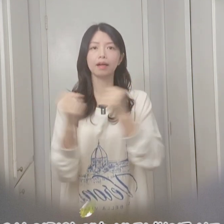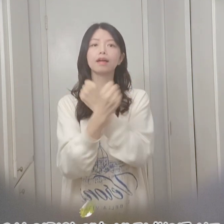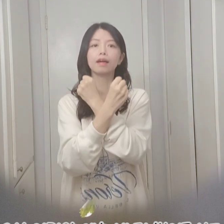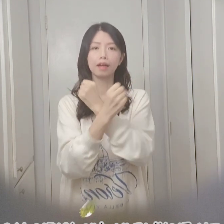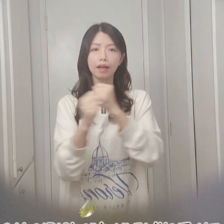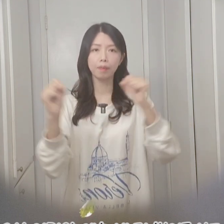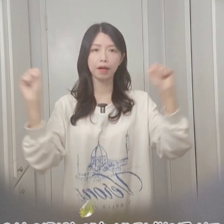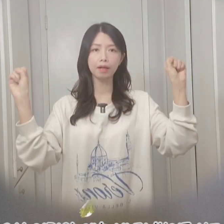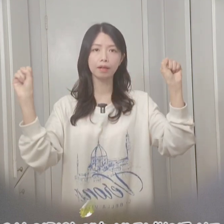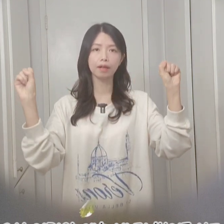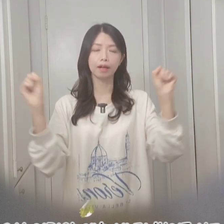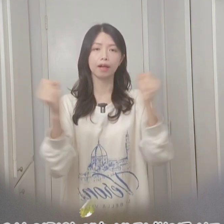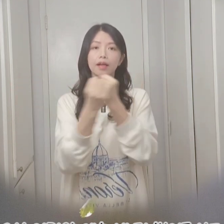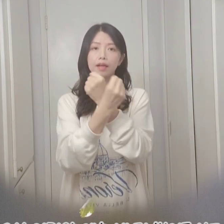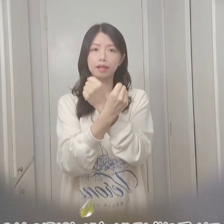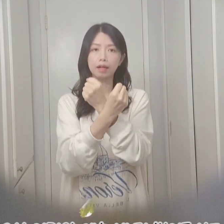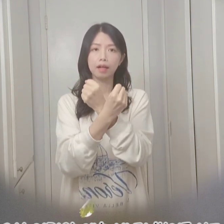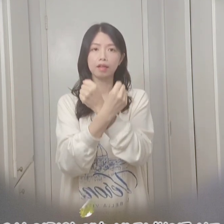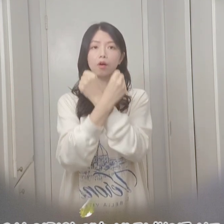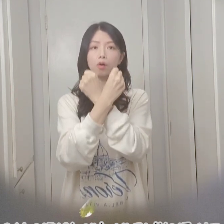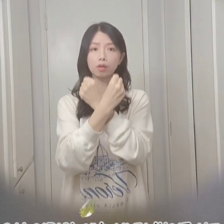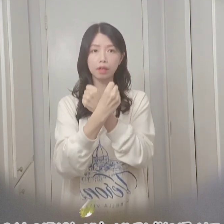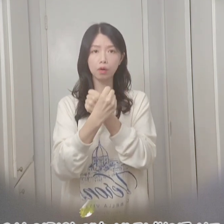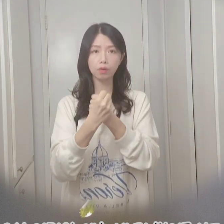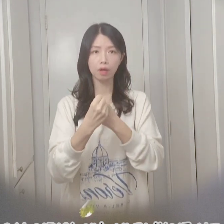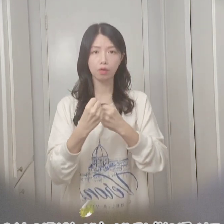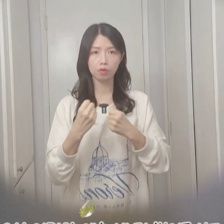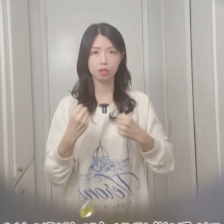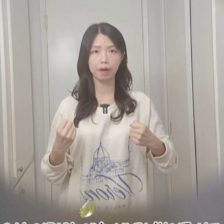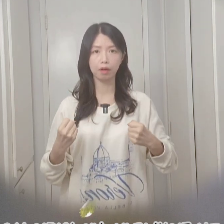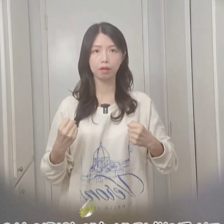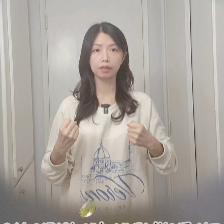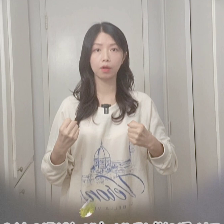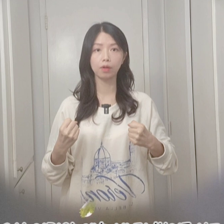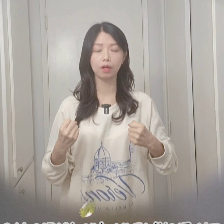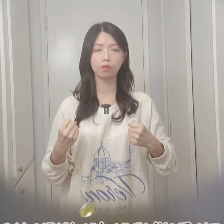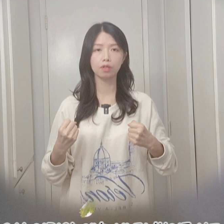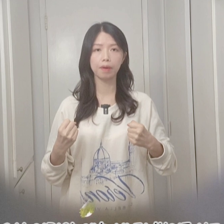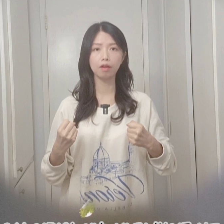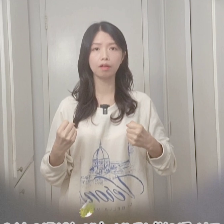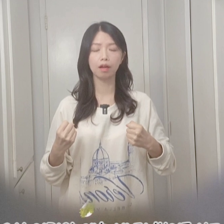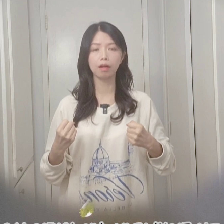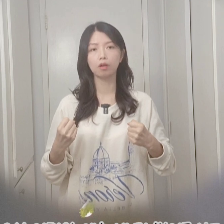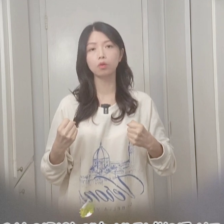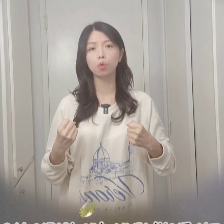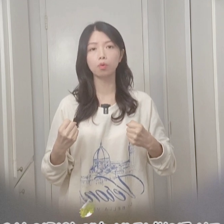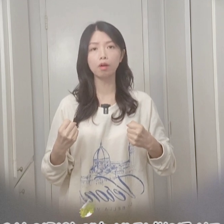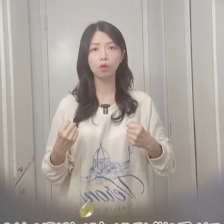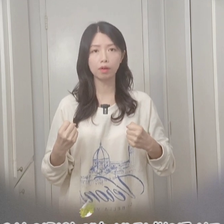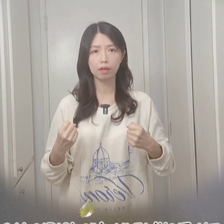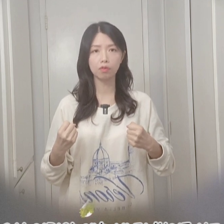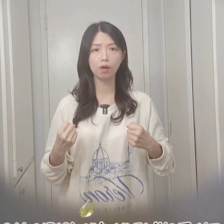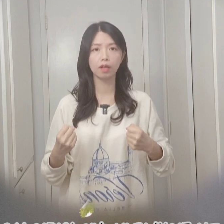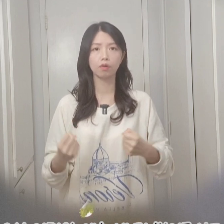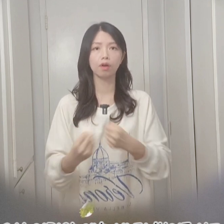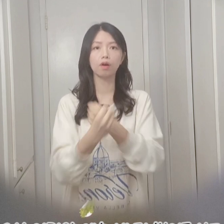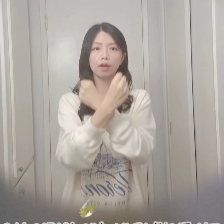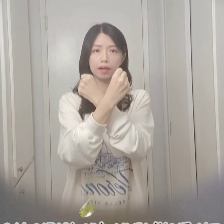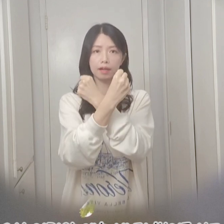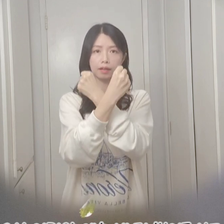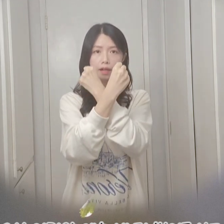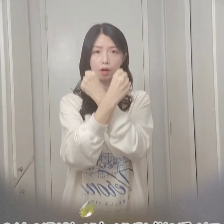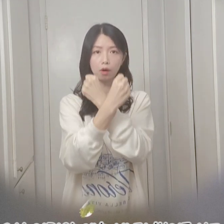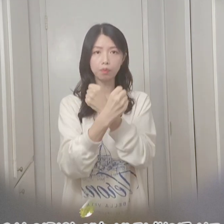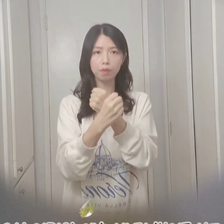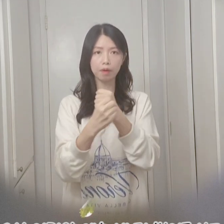해방, 해방. 이 상태에서 그대로 내려주시면 이건 용서라고 한 뒤의 수어가 되고요.